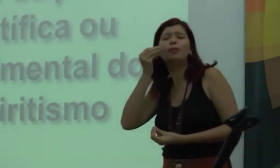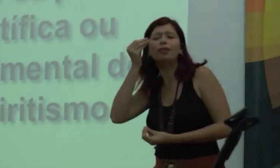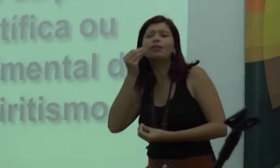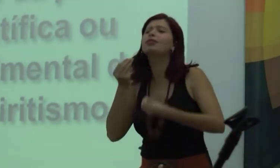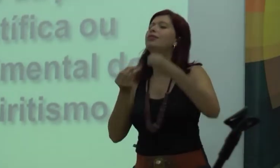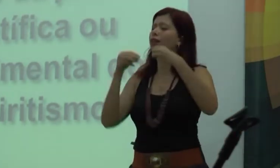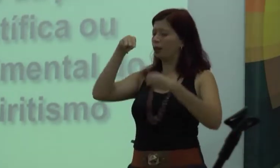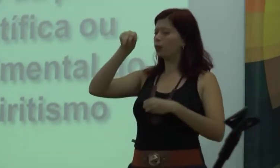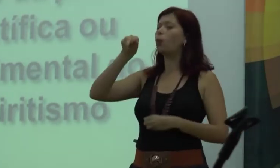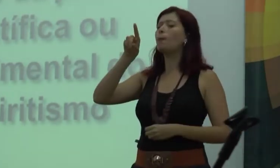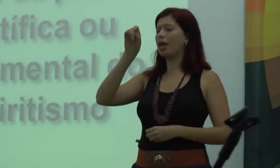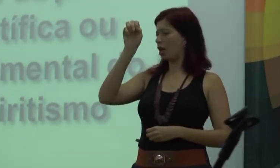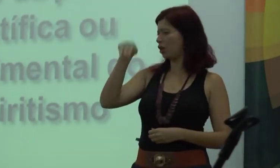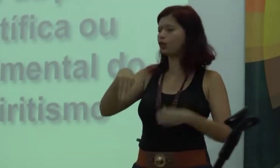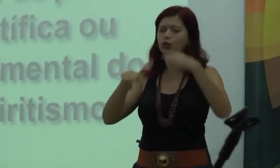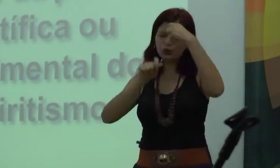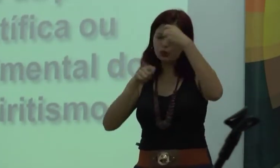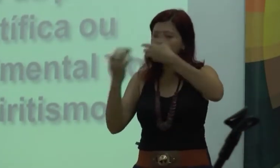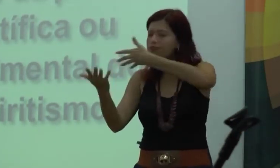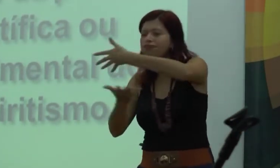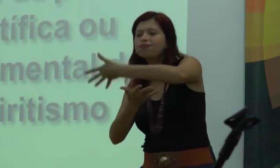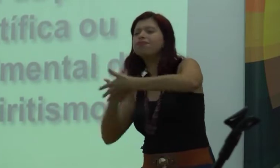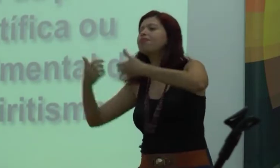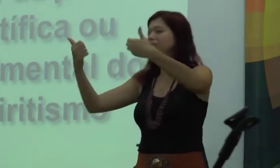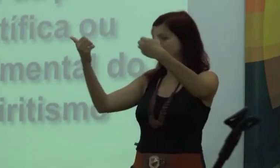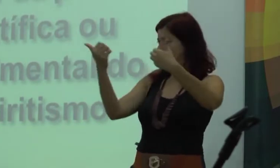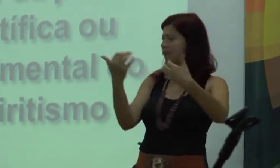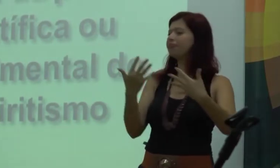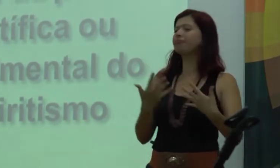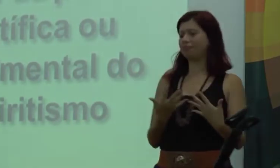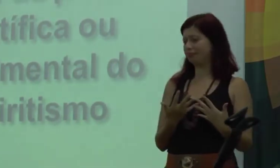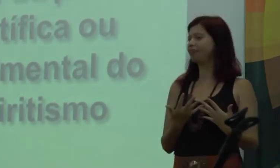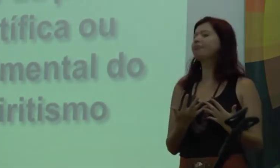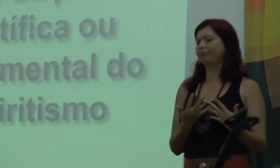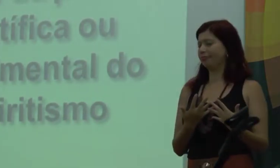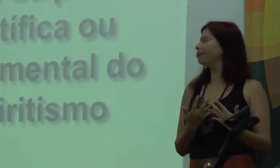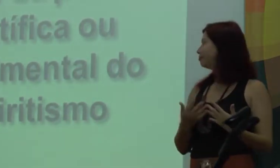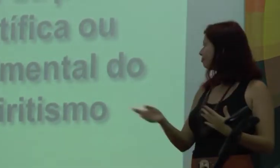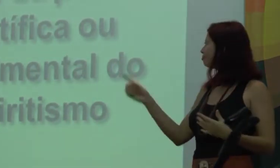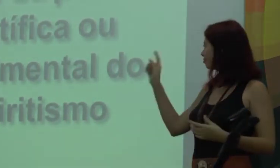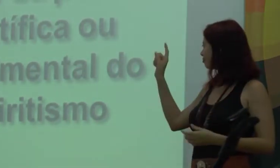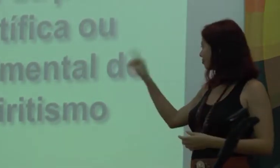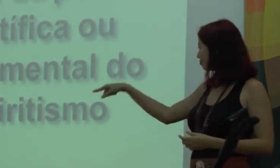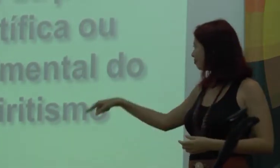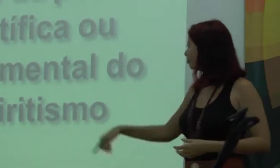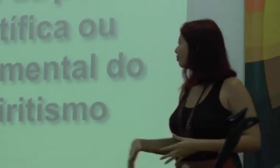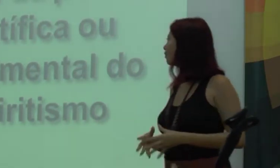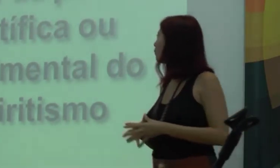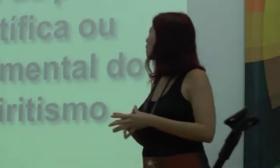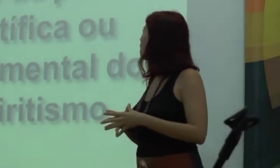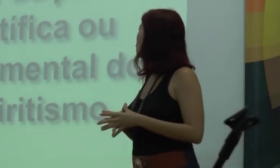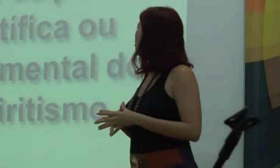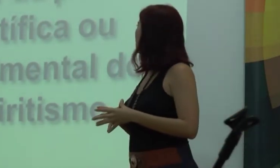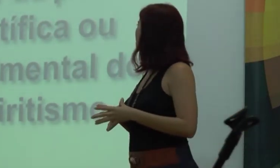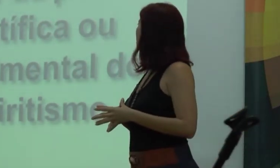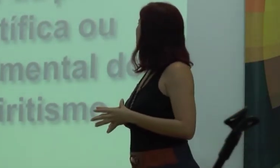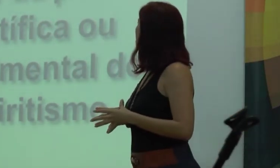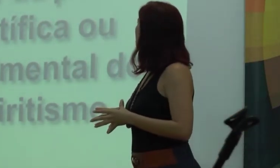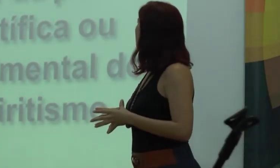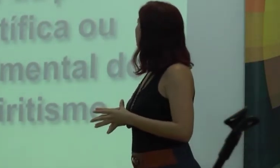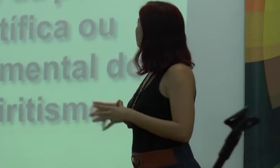sobre a vida, as experiências do médium, como deve ser essa relação do médium e do